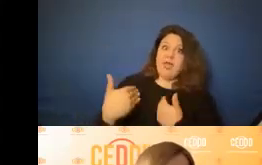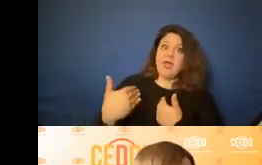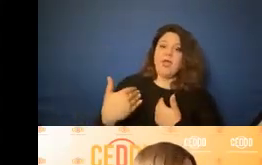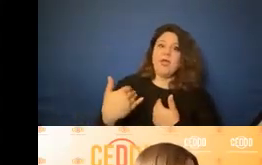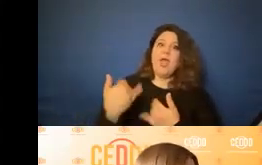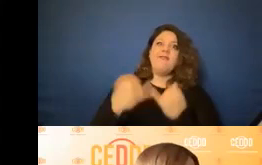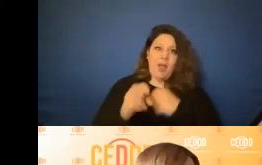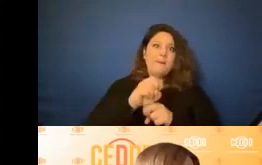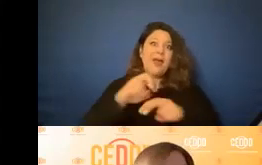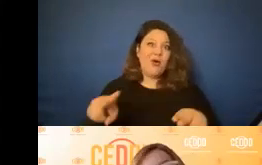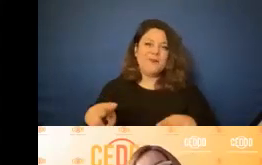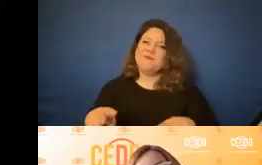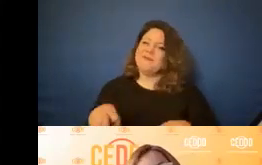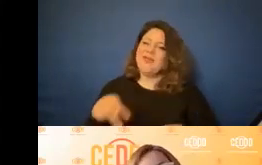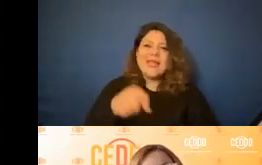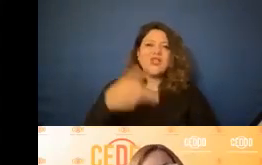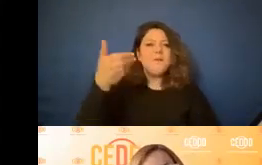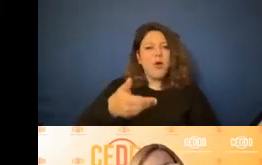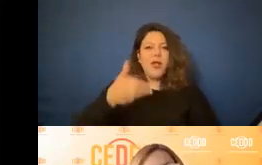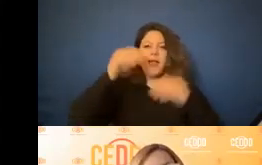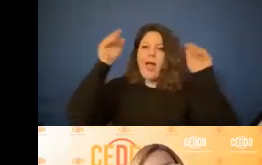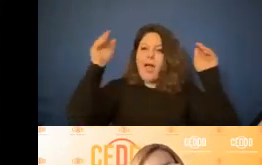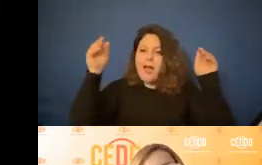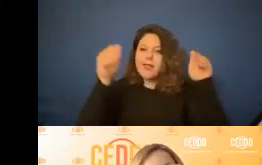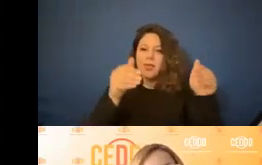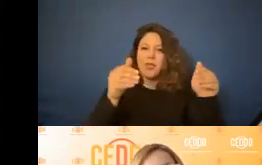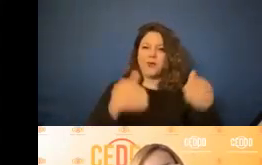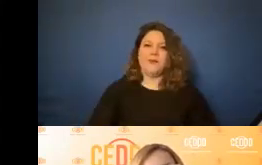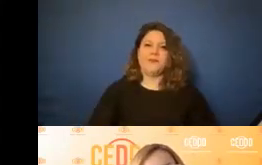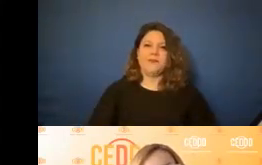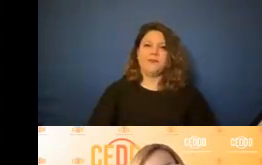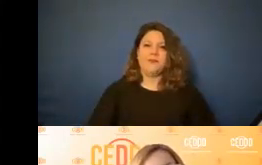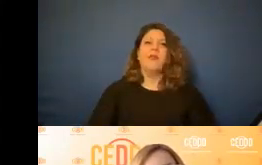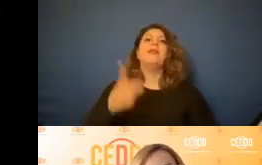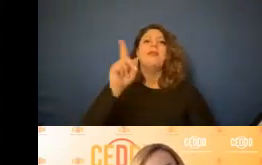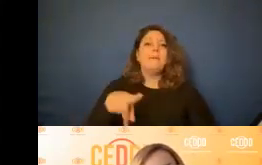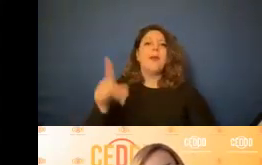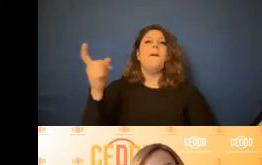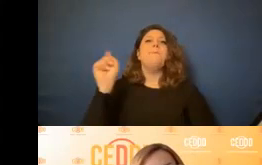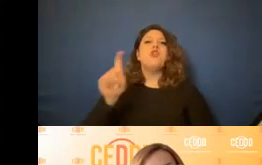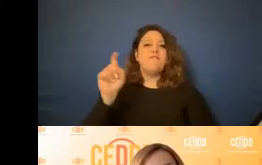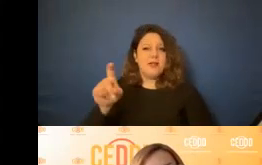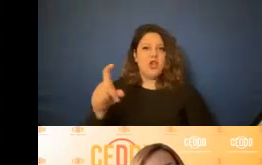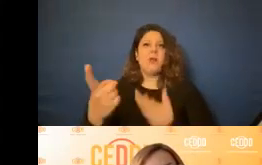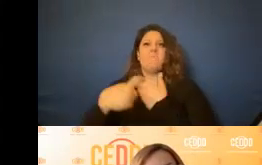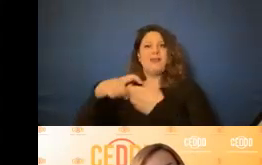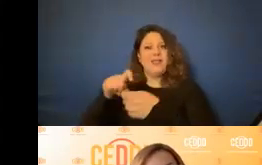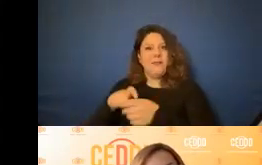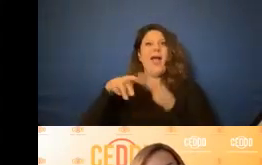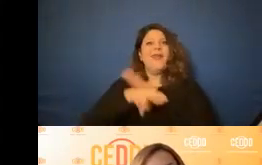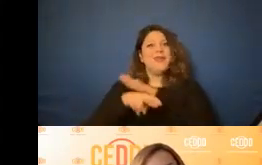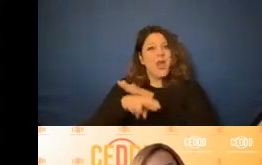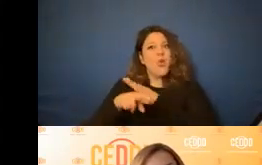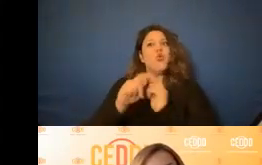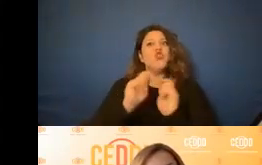la intervención fundamental, ¿no? ¿Qué más necesitamos? Contar con el profesorado, dotarle de recursos para observar,